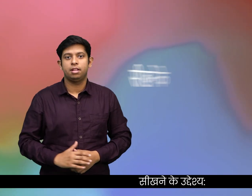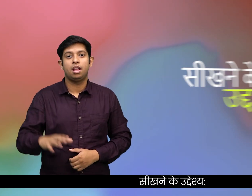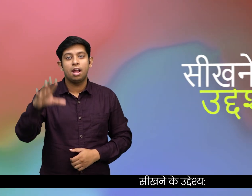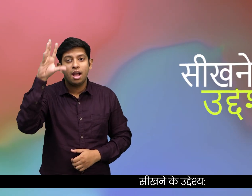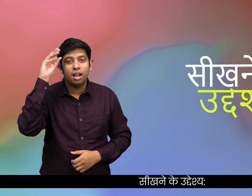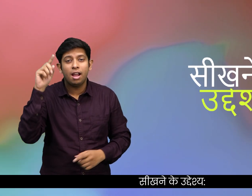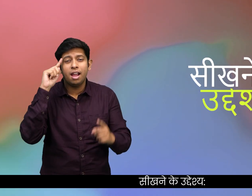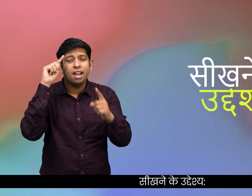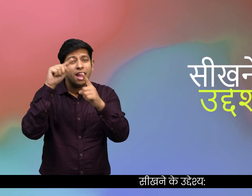सीखने के उपदेश।